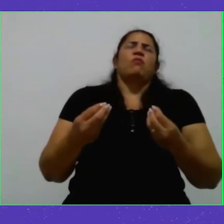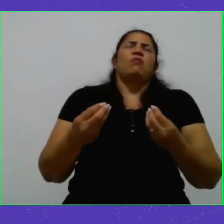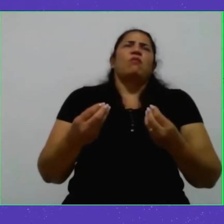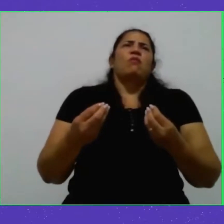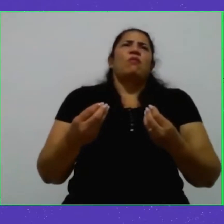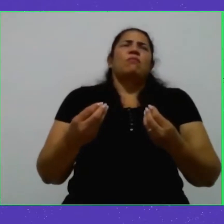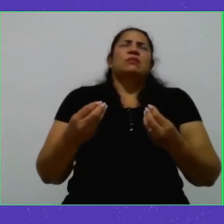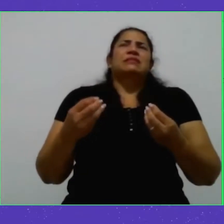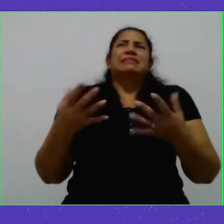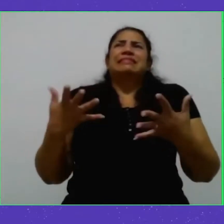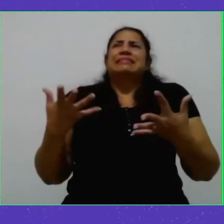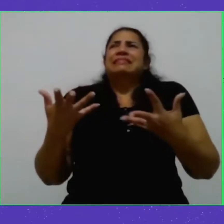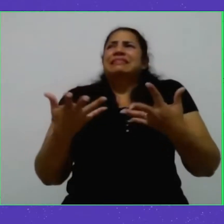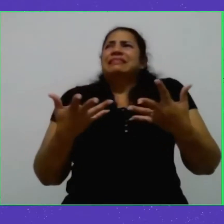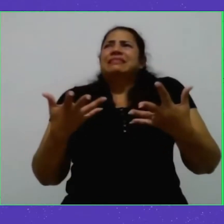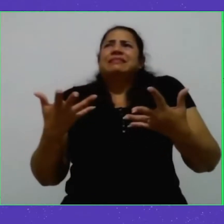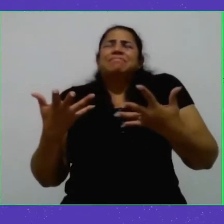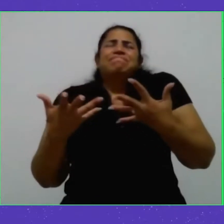humano.